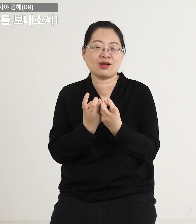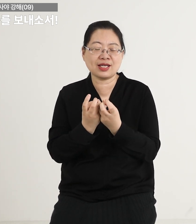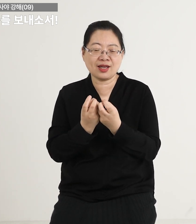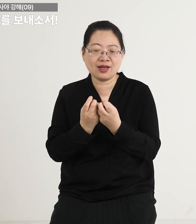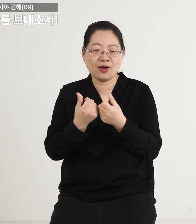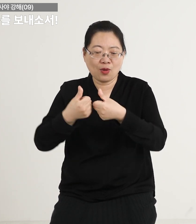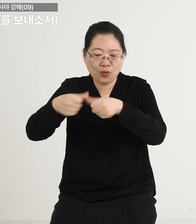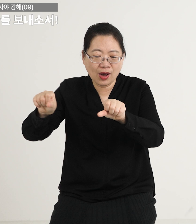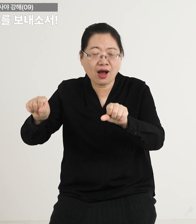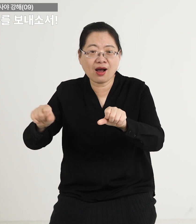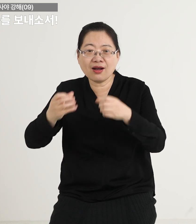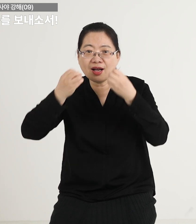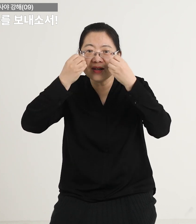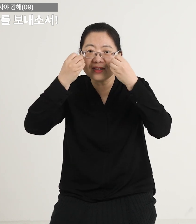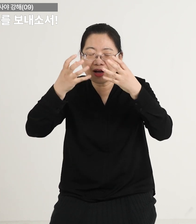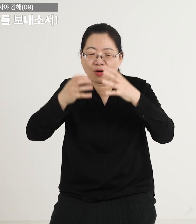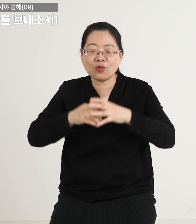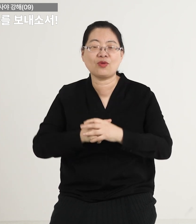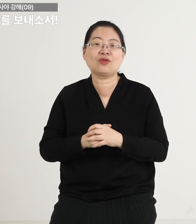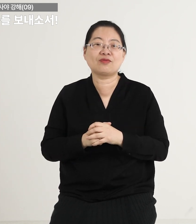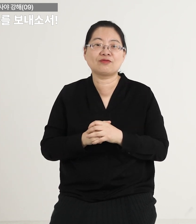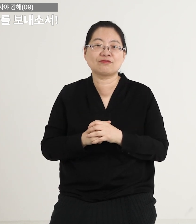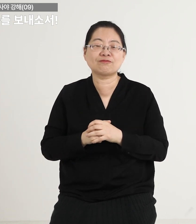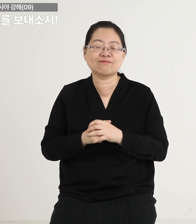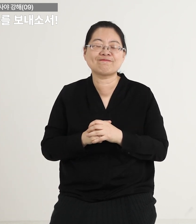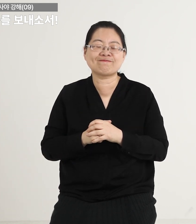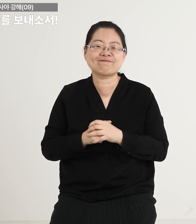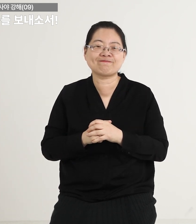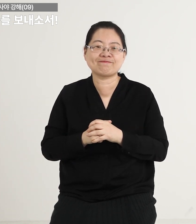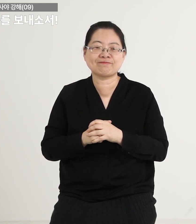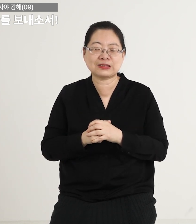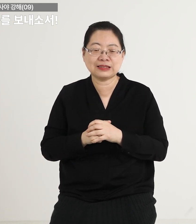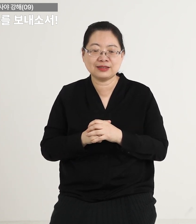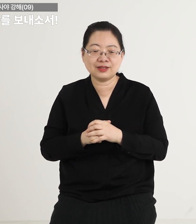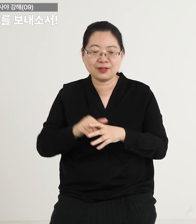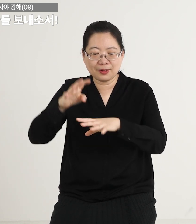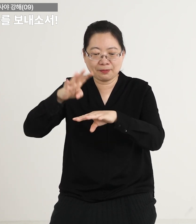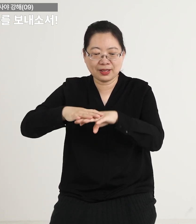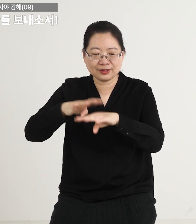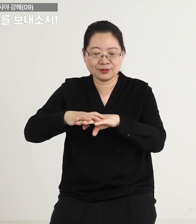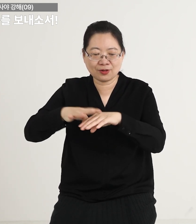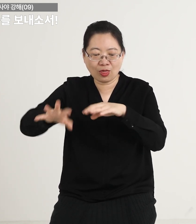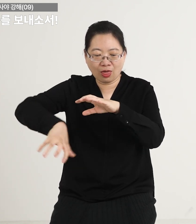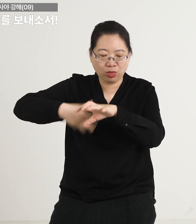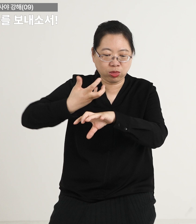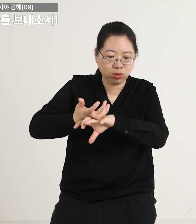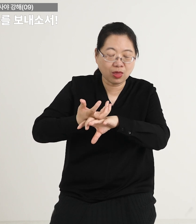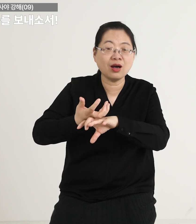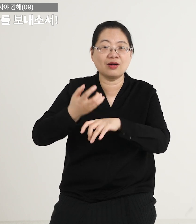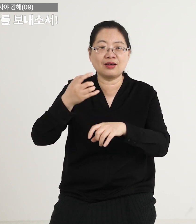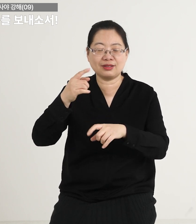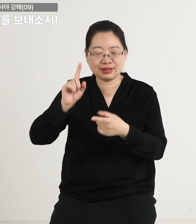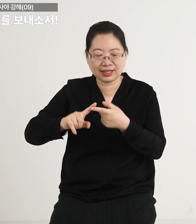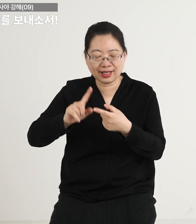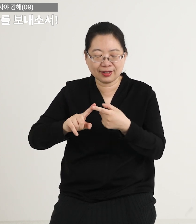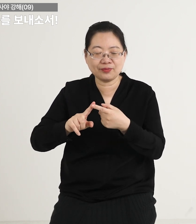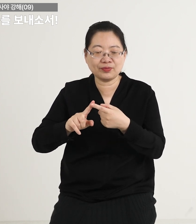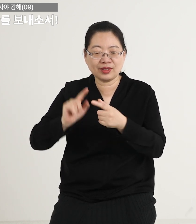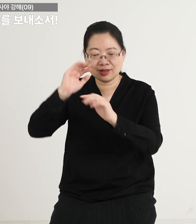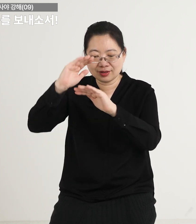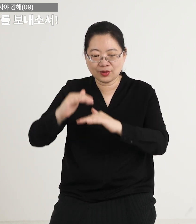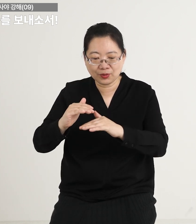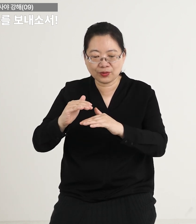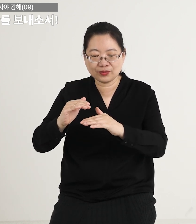어떻게 새로운 경영애로 끌고 갈 것인가에 대한 이미지가 담아져 있기 때문에